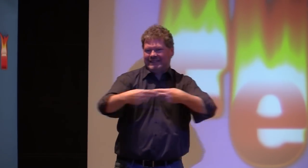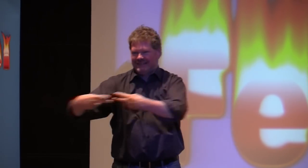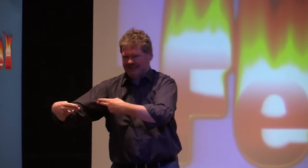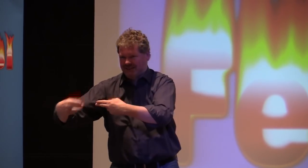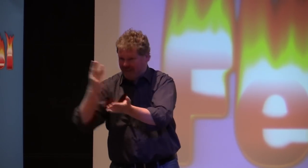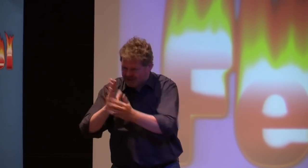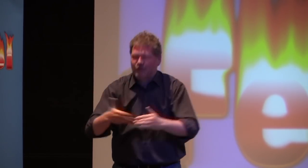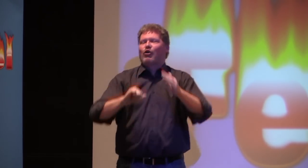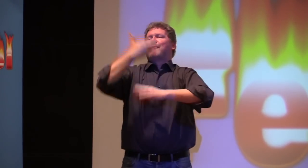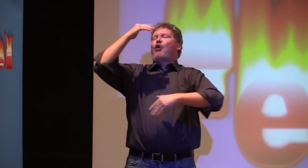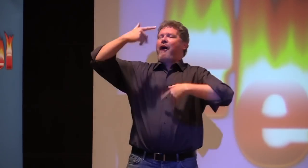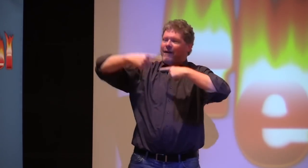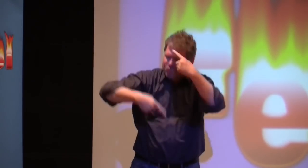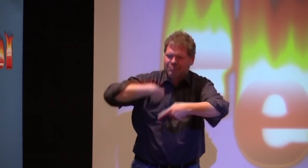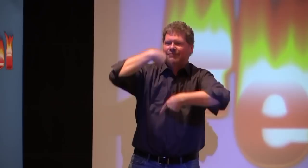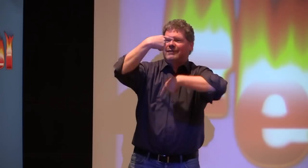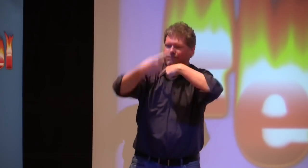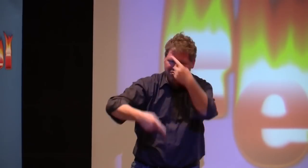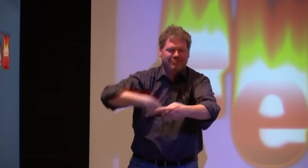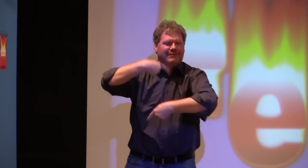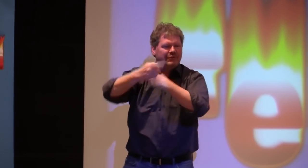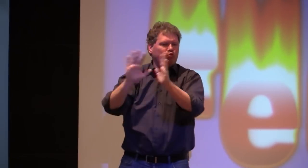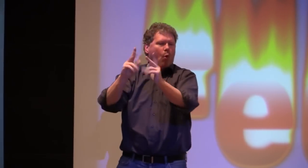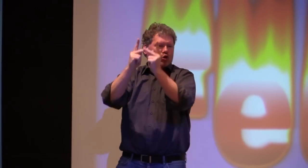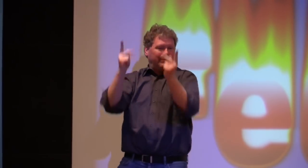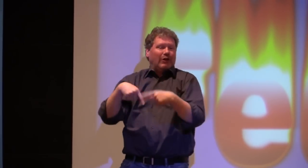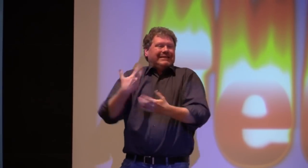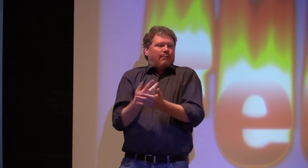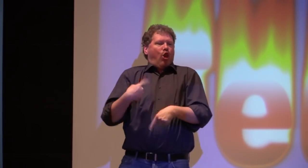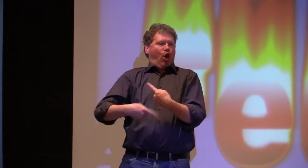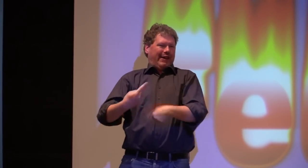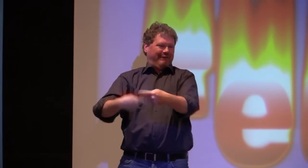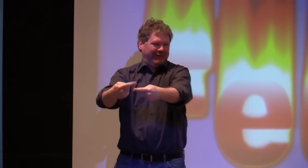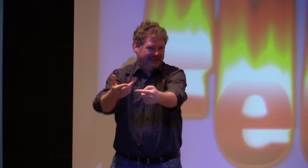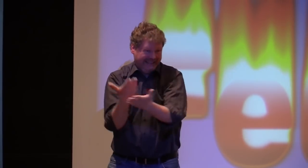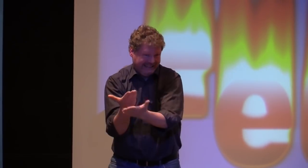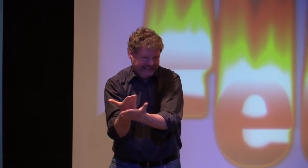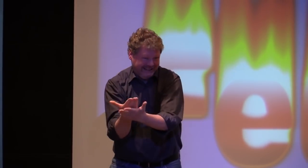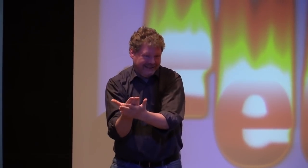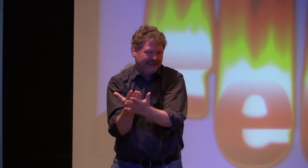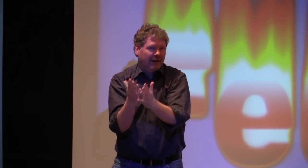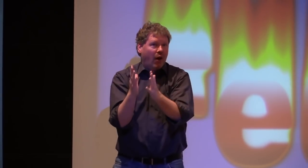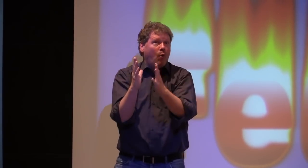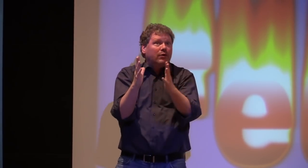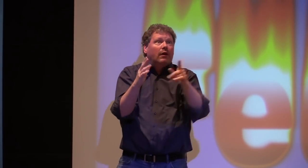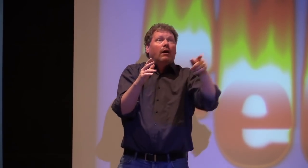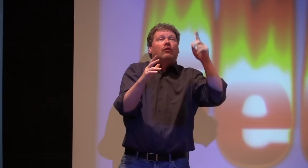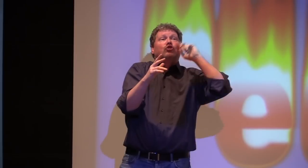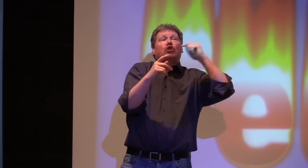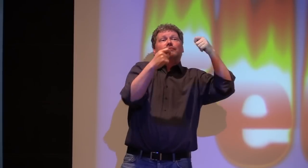sind. Das ist das, was Patrick gerade sagte. Das sind so befristete Projekte. Und wenn diese Projekte gelaufen sind, da beantragt man